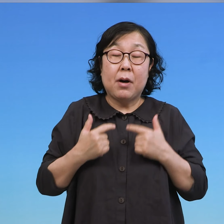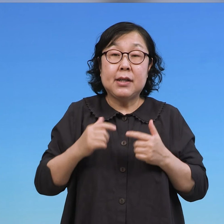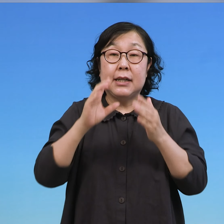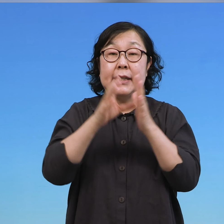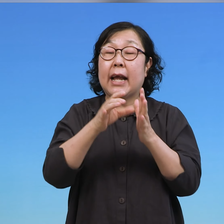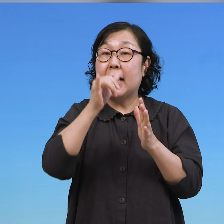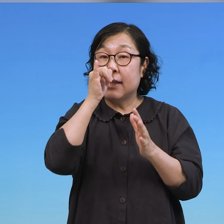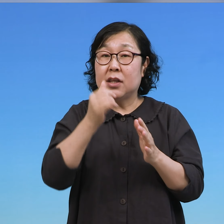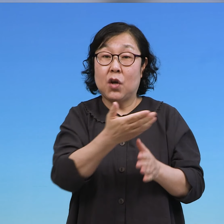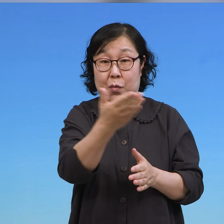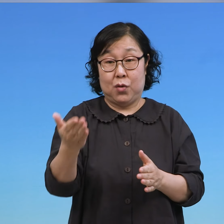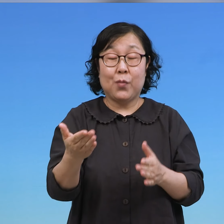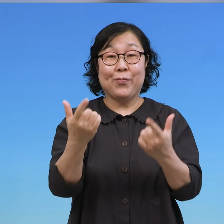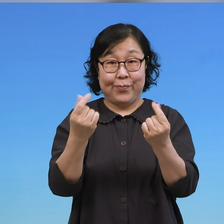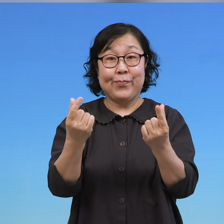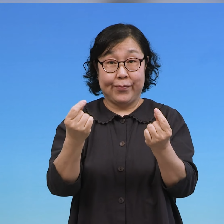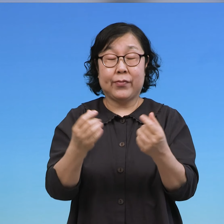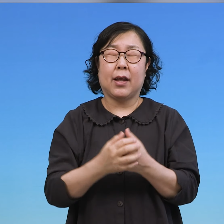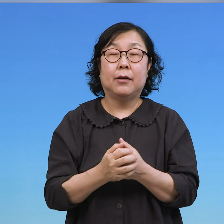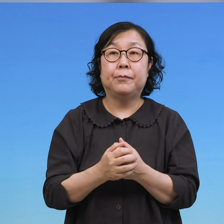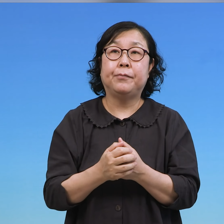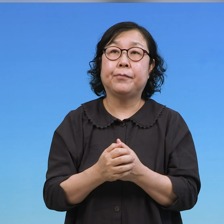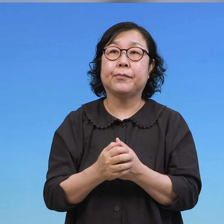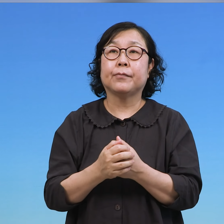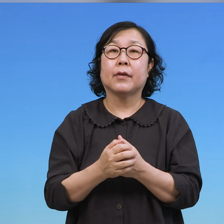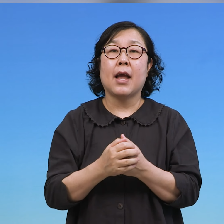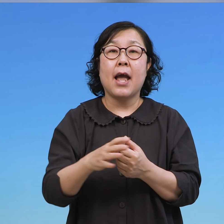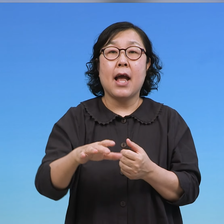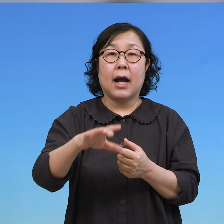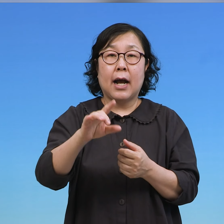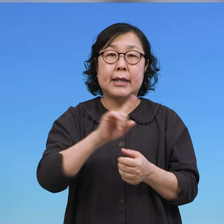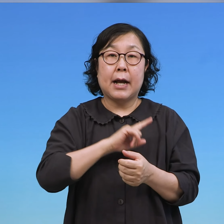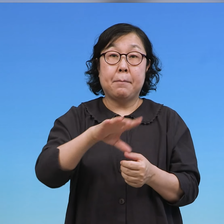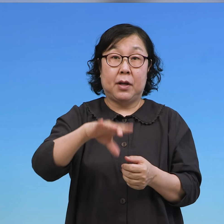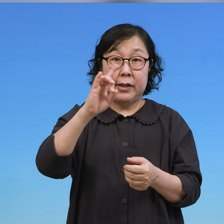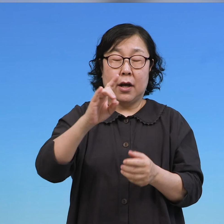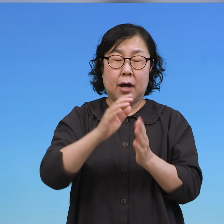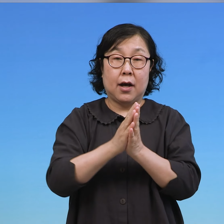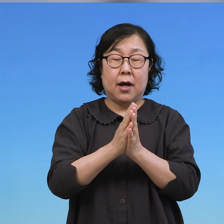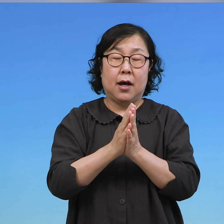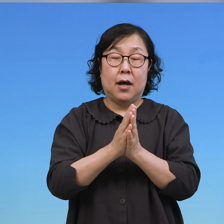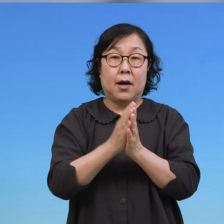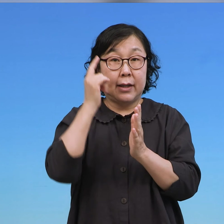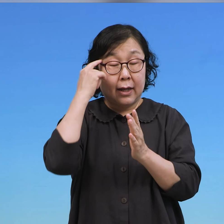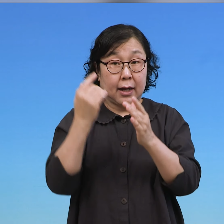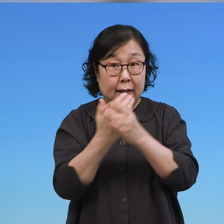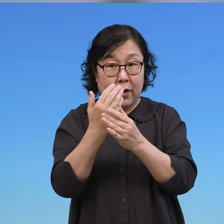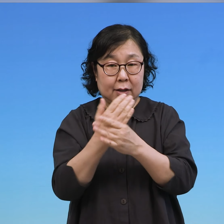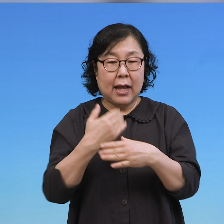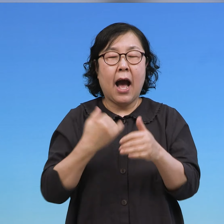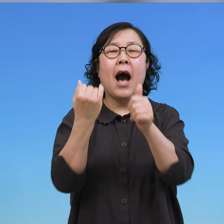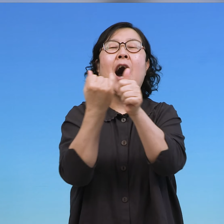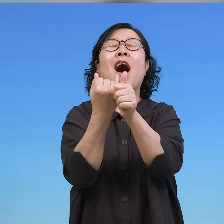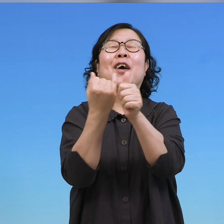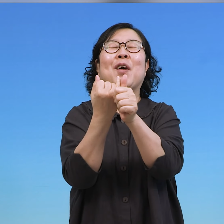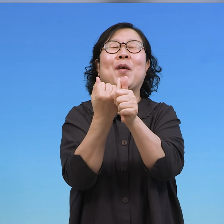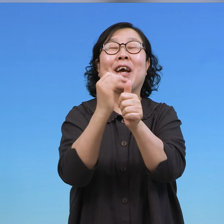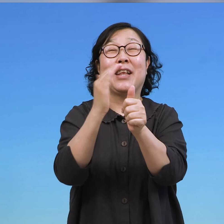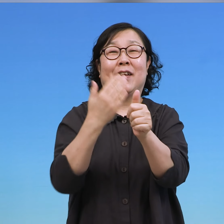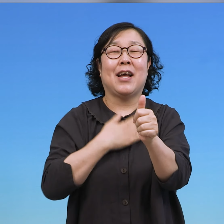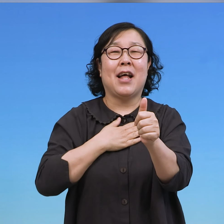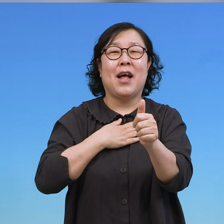좀 있었더라고요. 여러분도 마찬가지겠지만 제일 먼저 떠올랐던 게 그 장가가게 된 거.